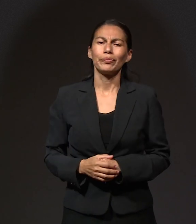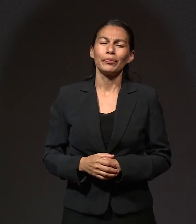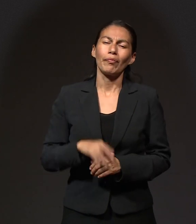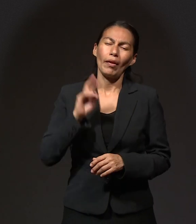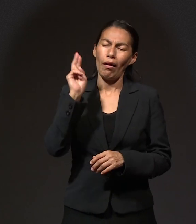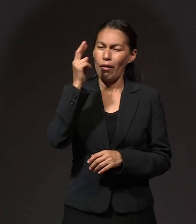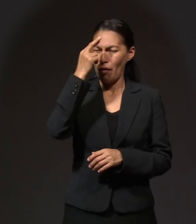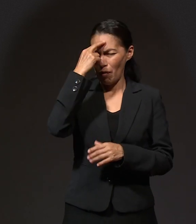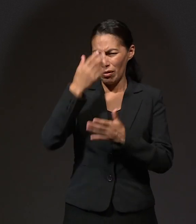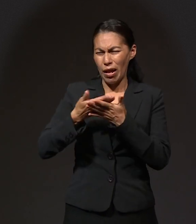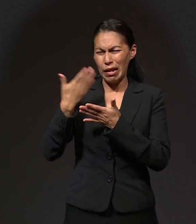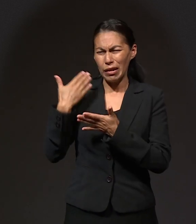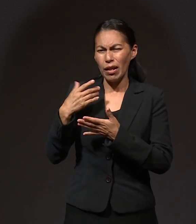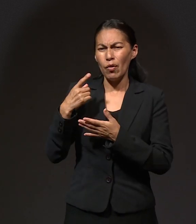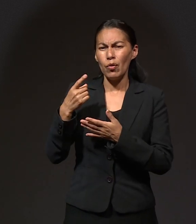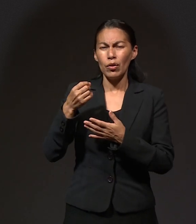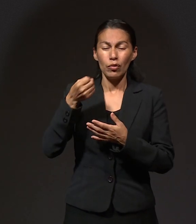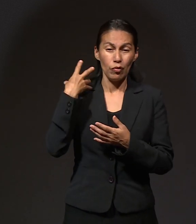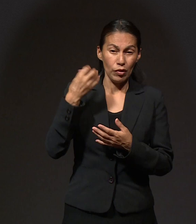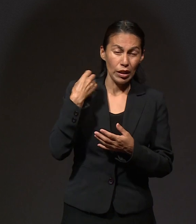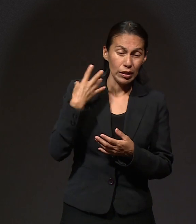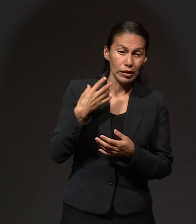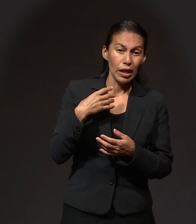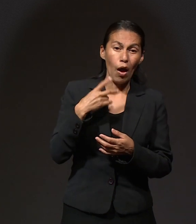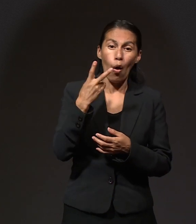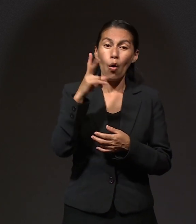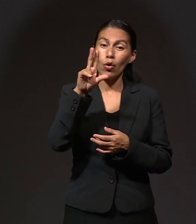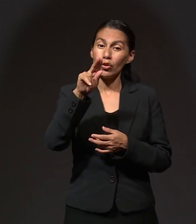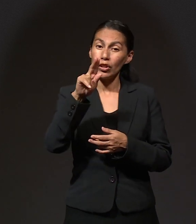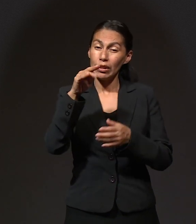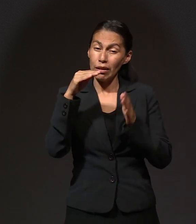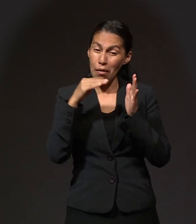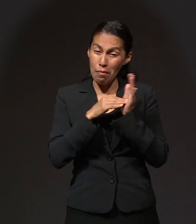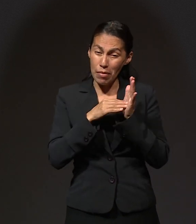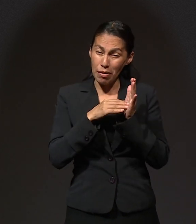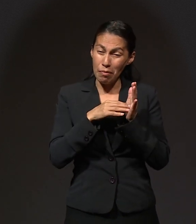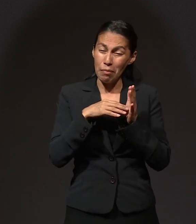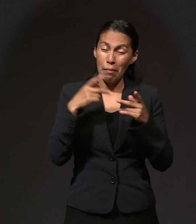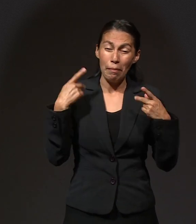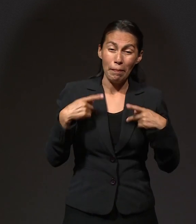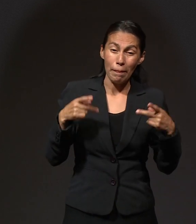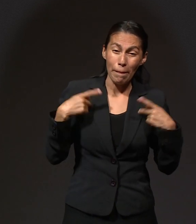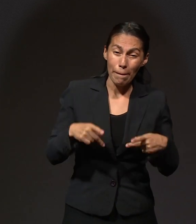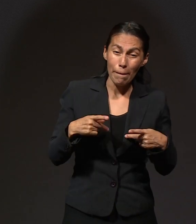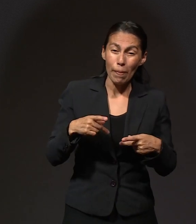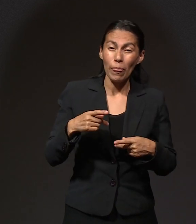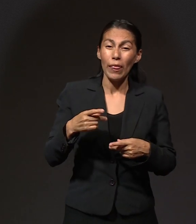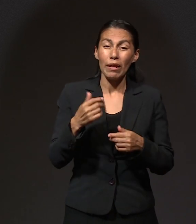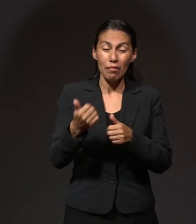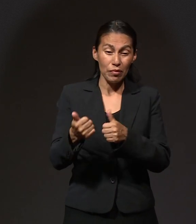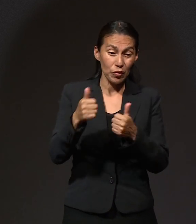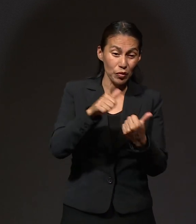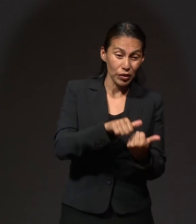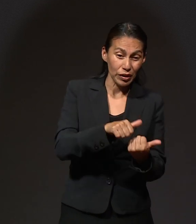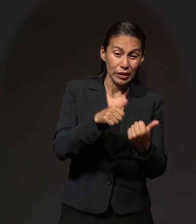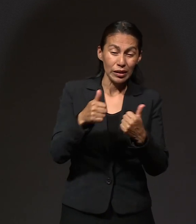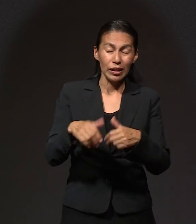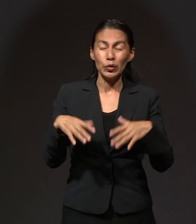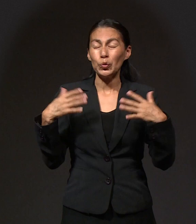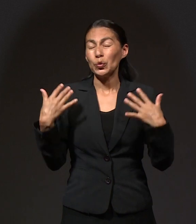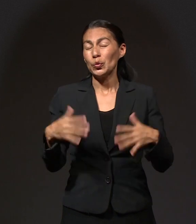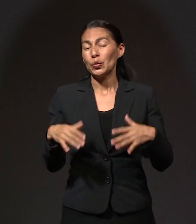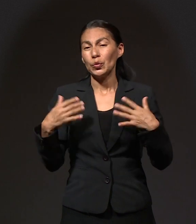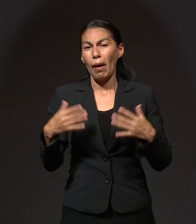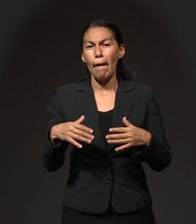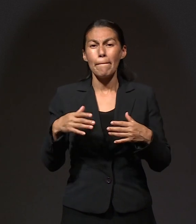había más de 80 mil personas orando esa semana. Dios fue muy grande. Dios bendijo. Pero hubo más de